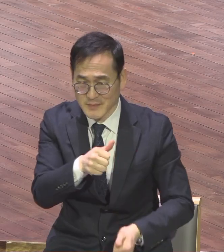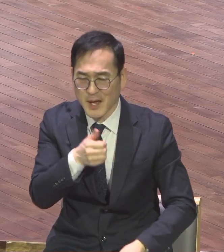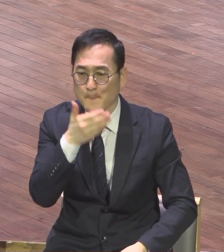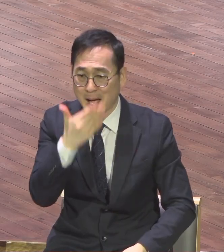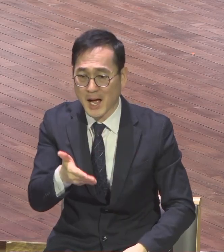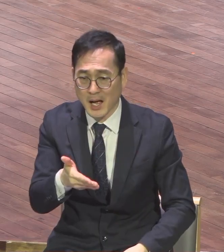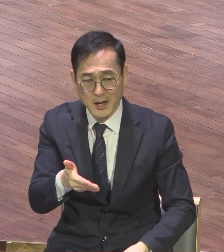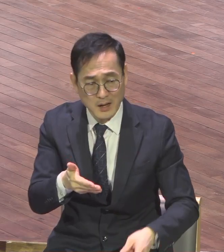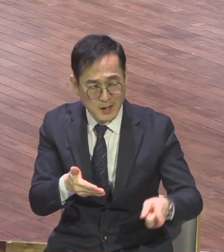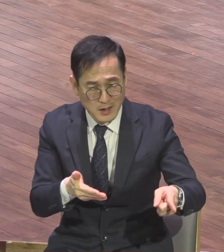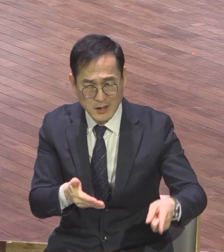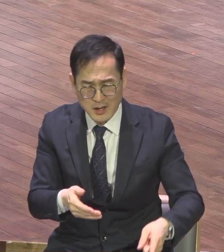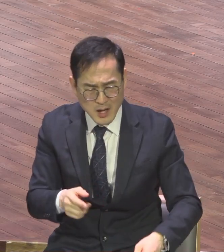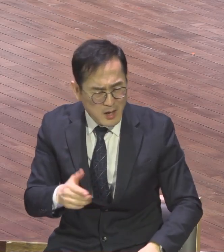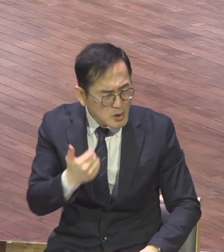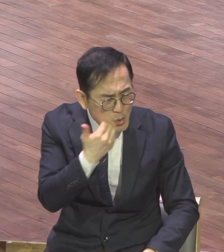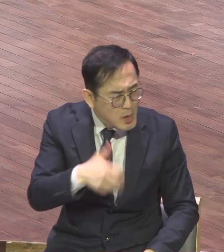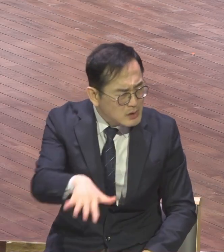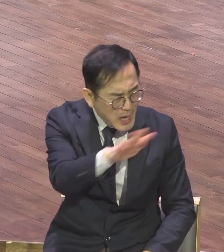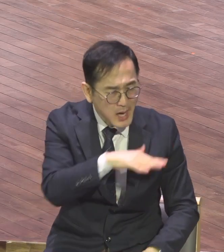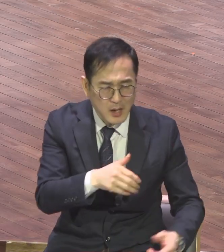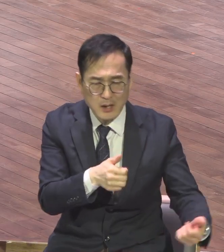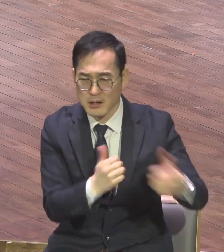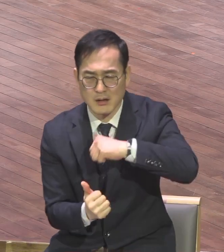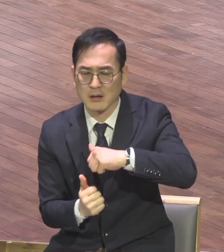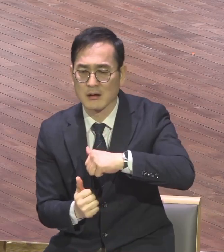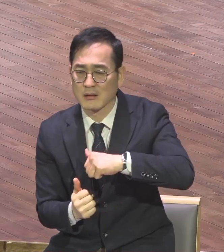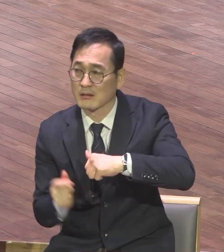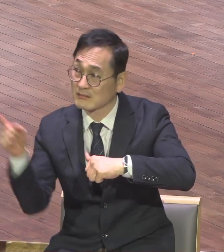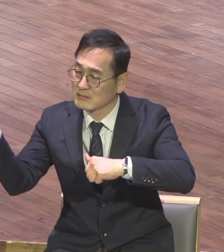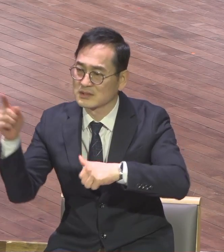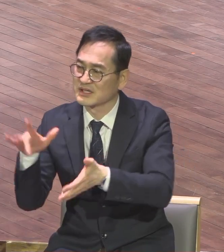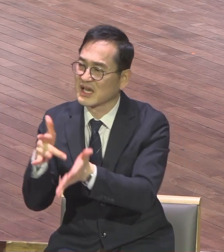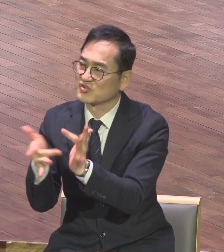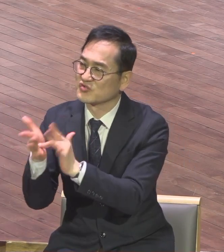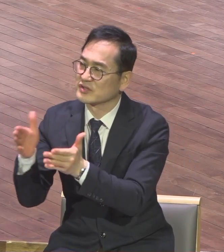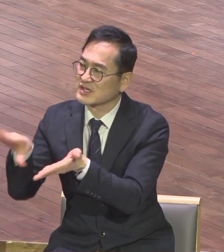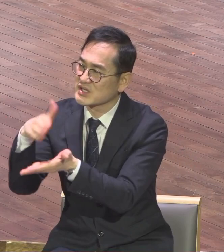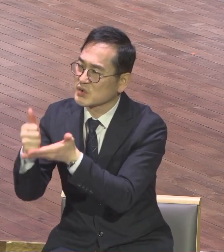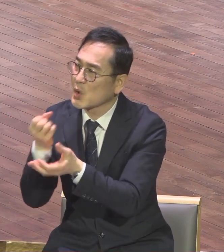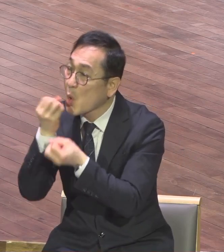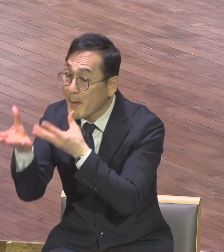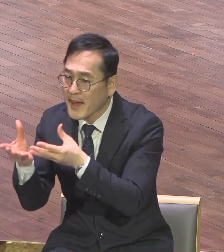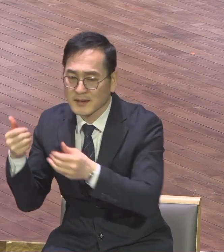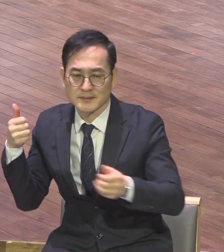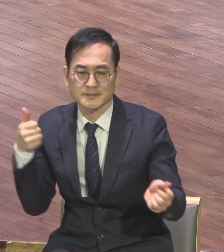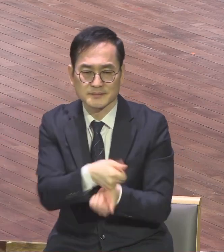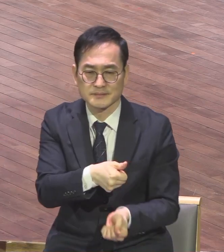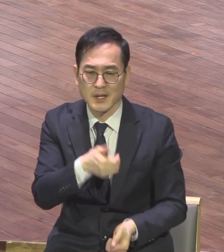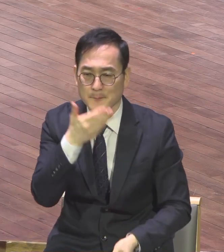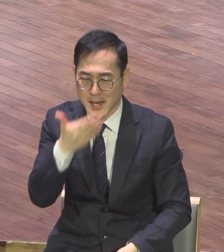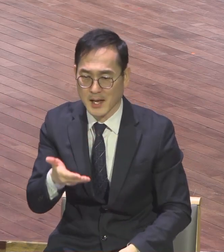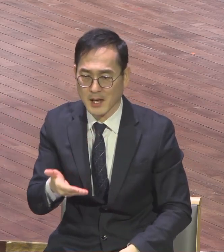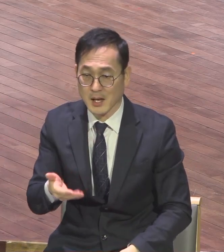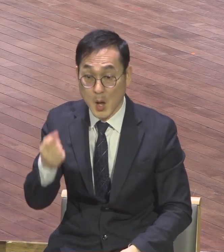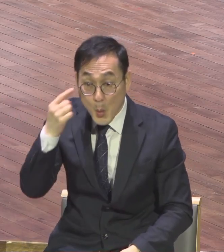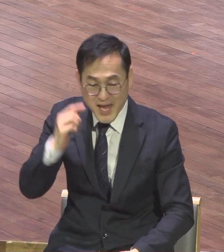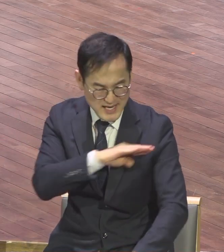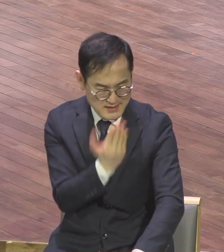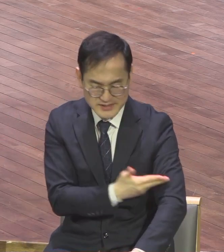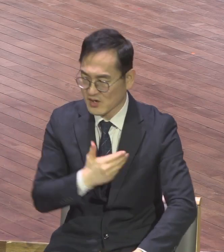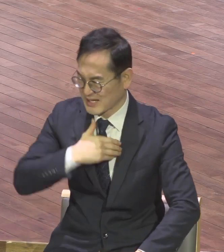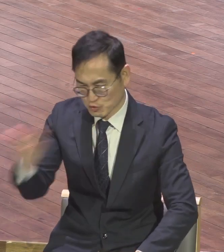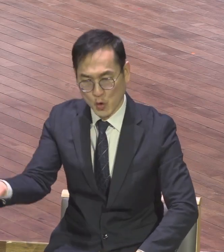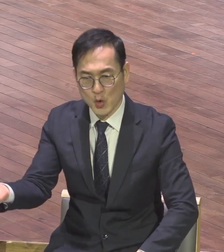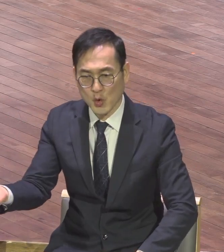게다가 천국 열쇠, 보호자와 연결된 기도의 축복까지 주셨다면 다 주신 것입니다. 왜 다 주시느냐? 예수 그리스도